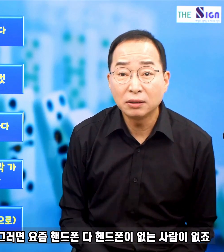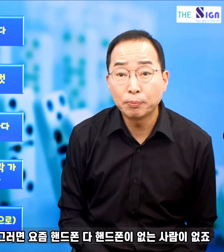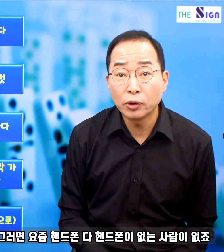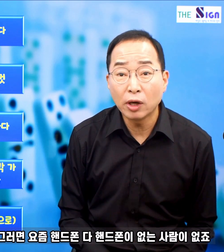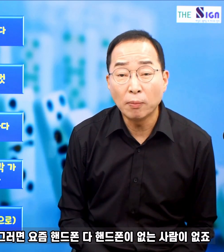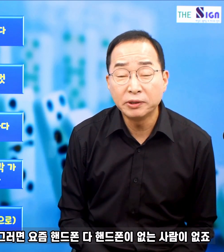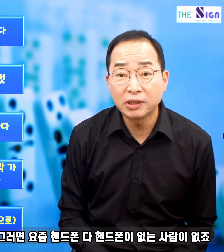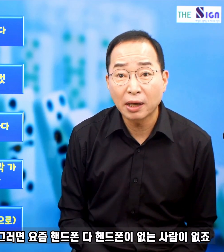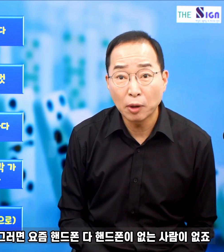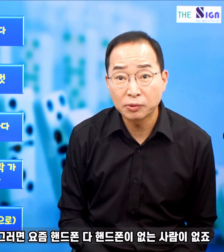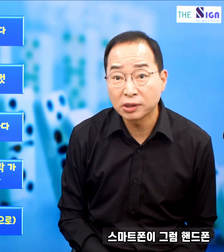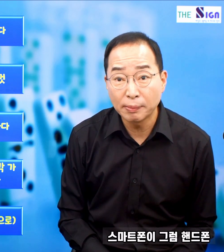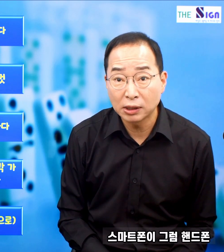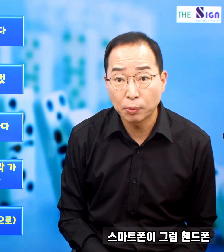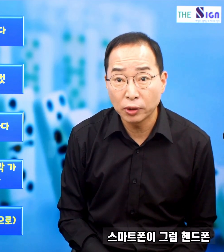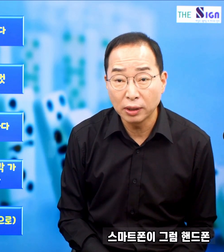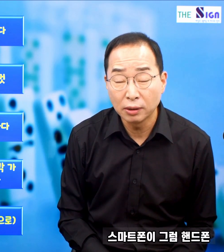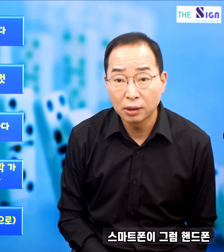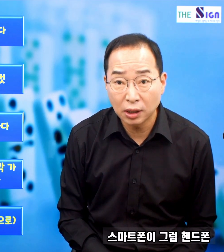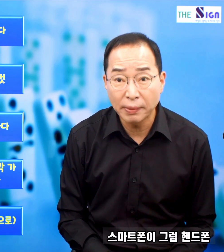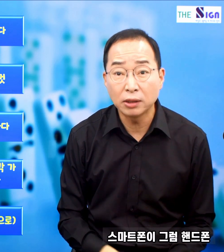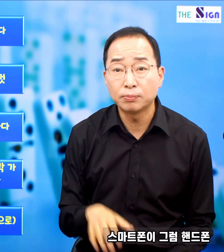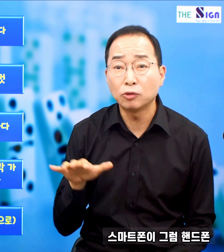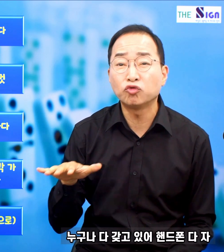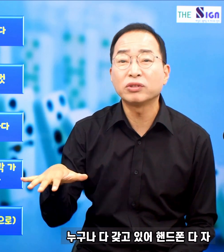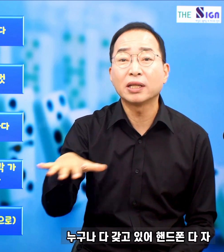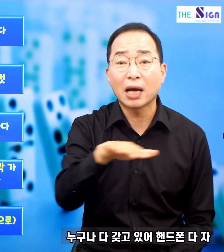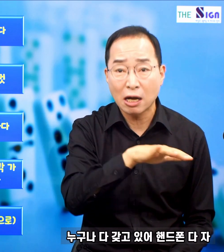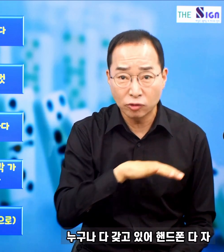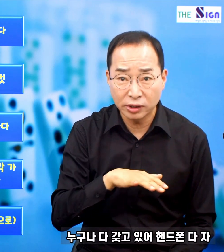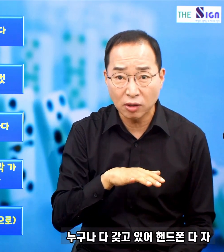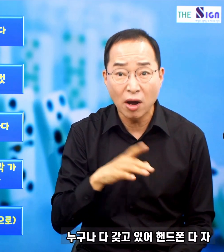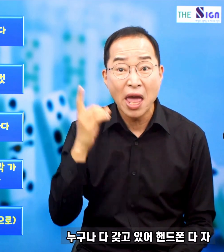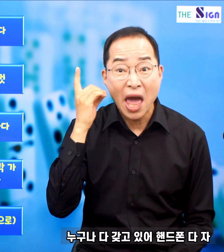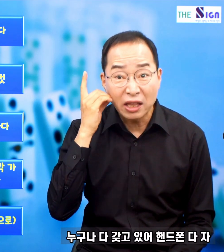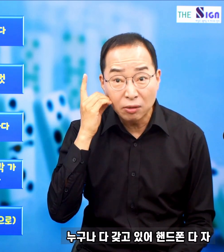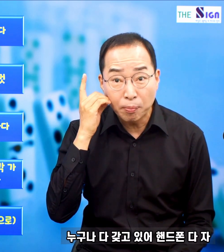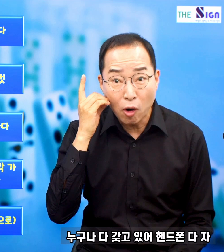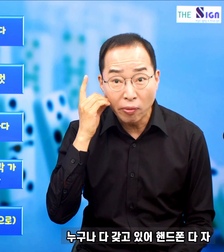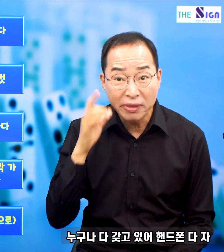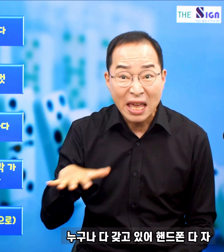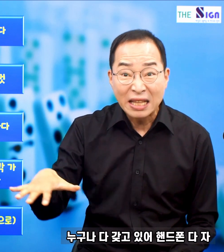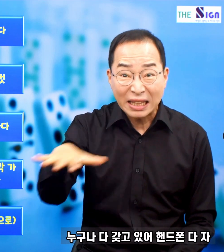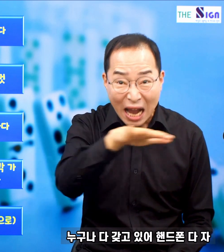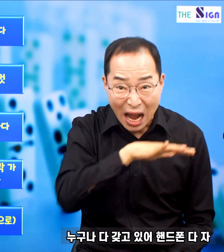핸드폰이 없는 사람이 없죠. 스마트폰이. 그러면 핸드폰 누구나 다 갖고 있어. 핸드폰 다.